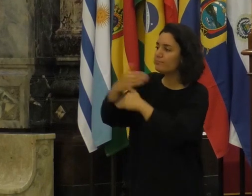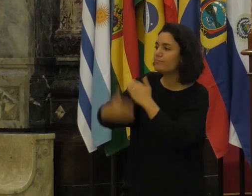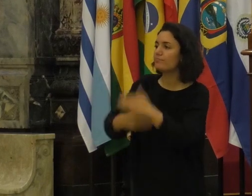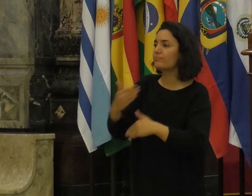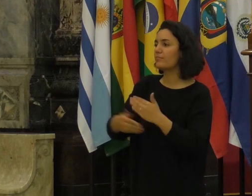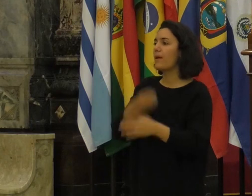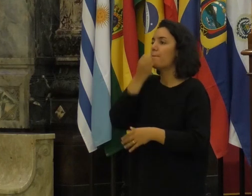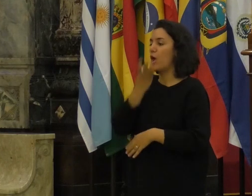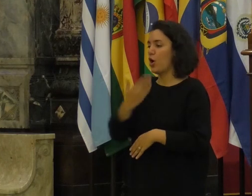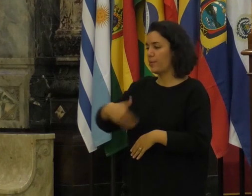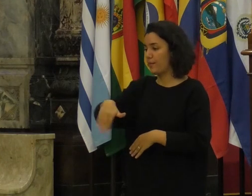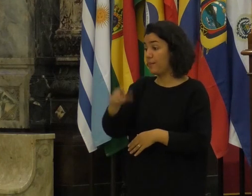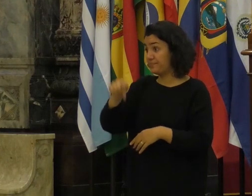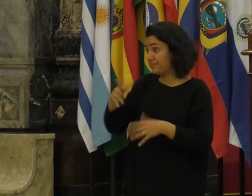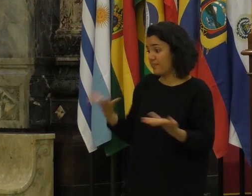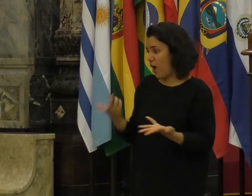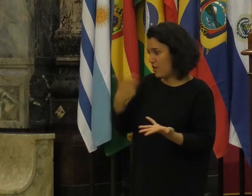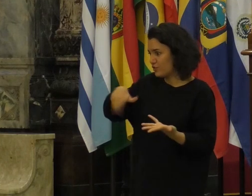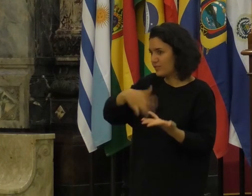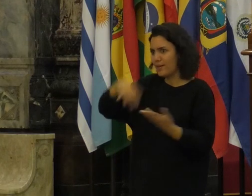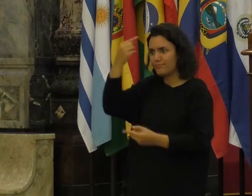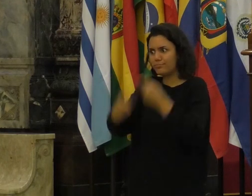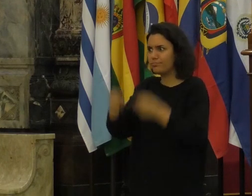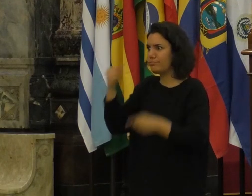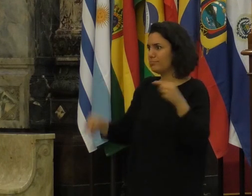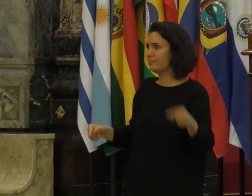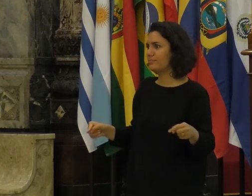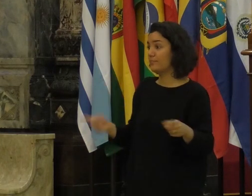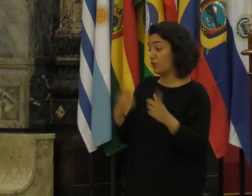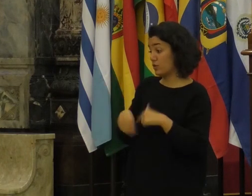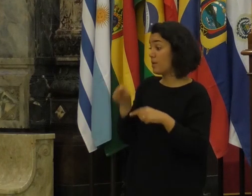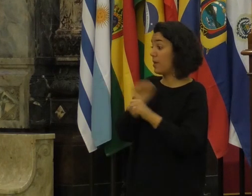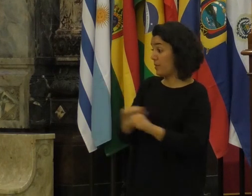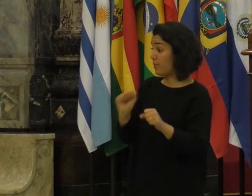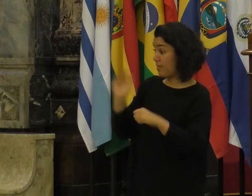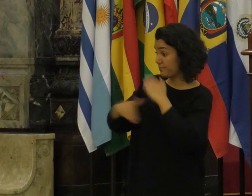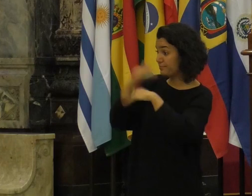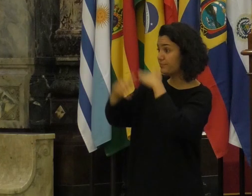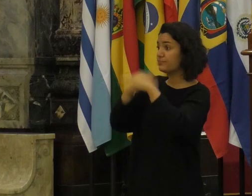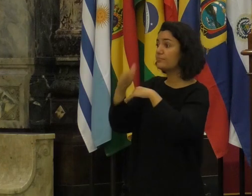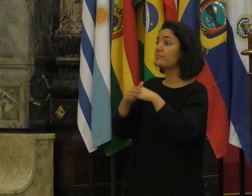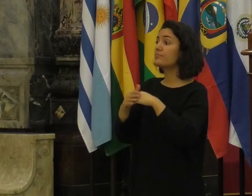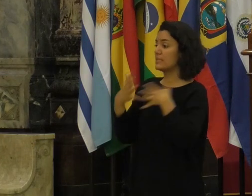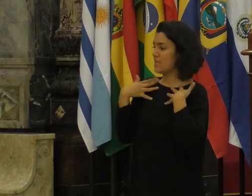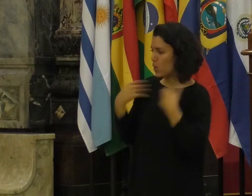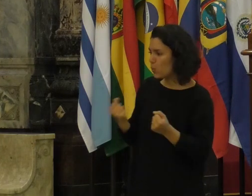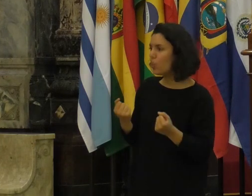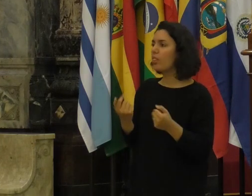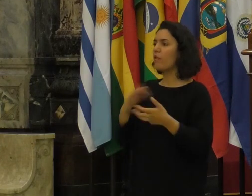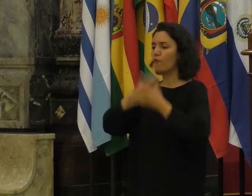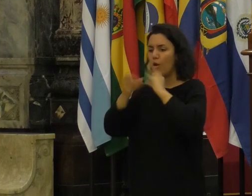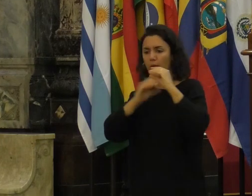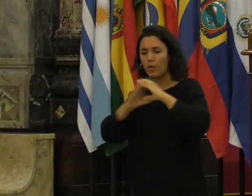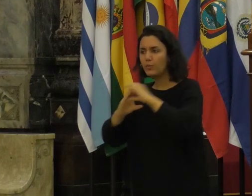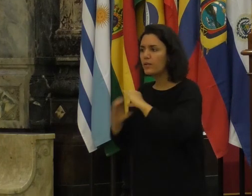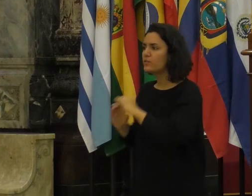mundo tan diverso. Y para desarrollar salud, camino, escuela, hace falta dinero,